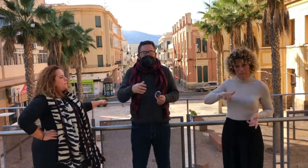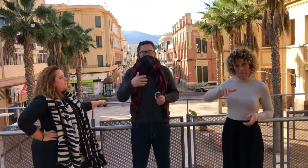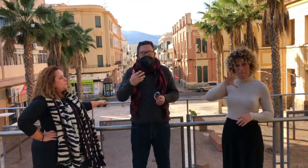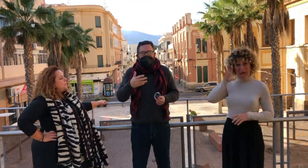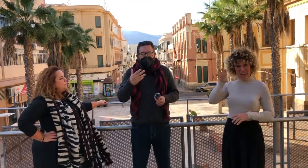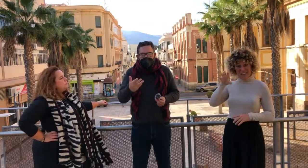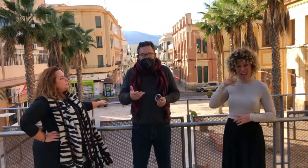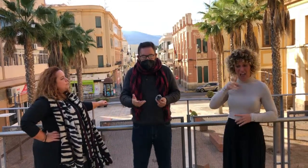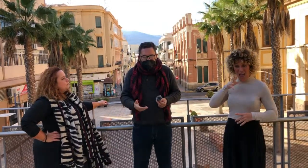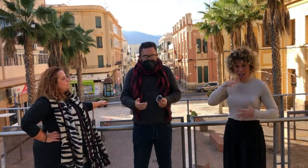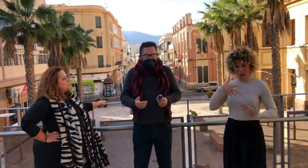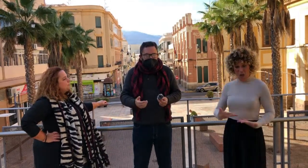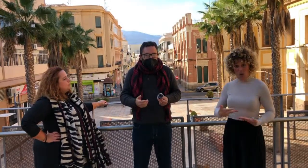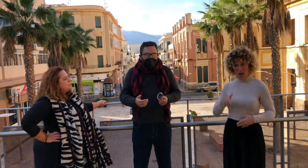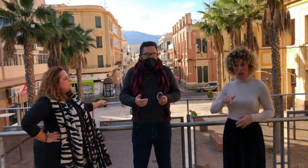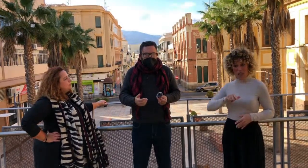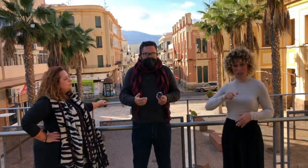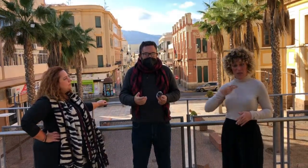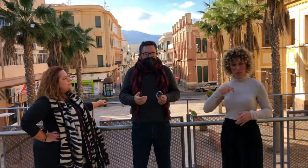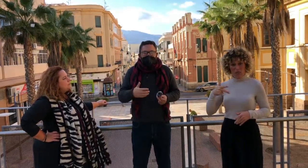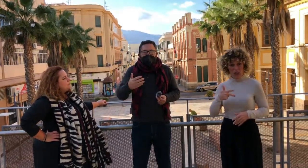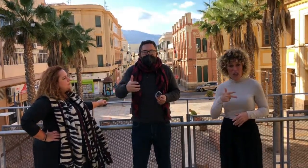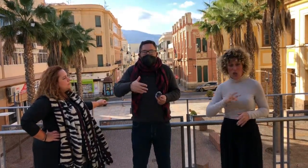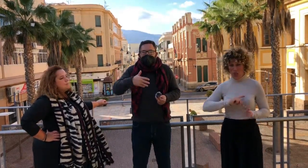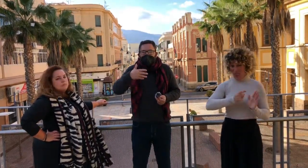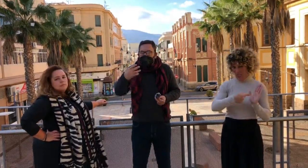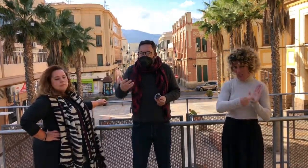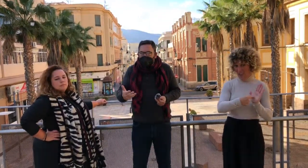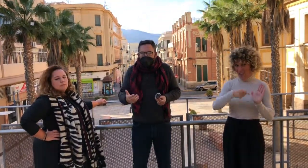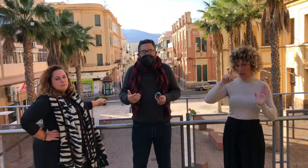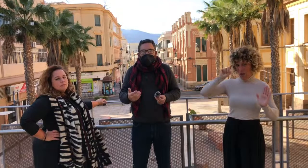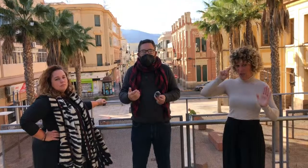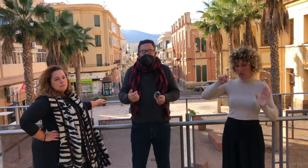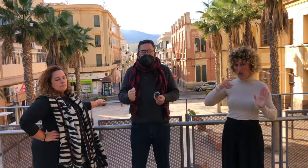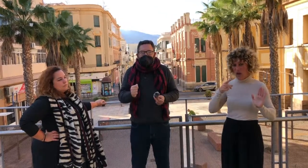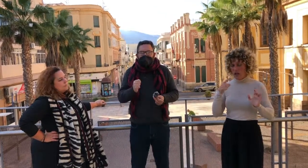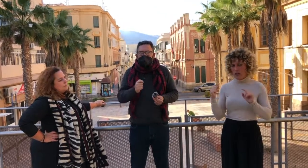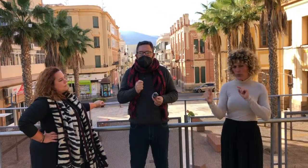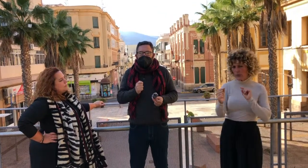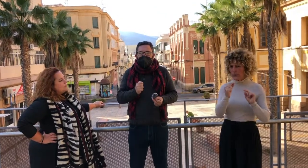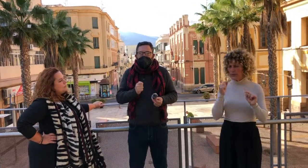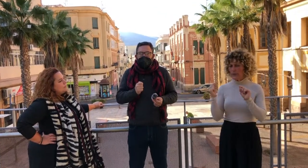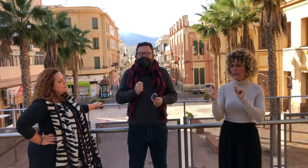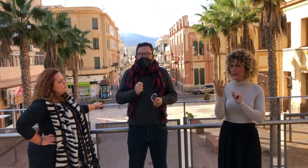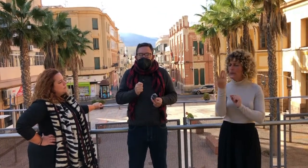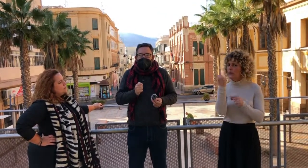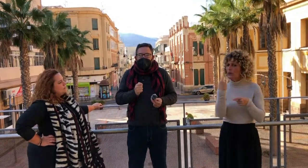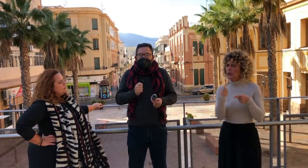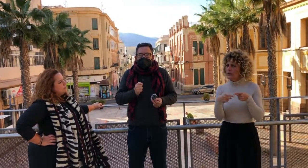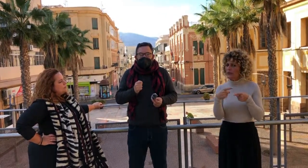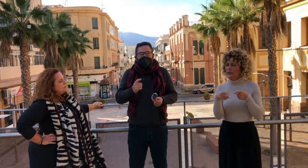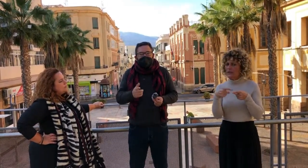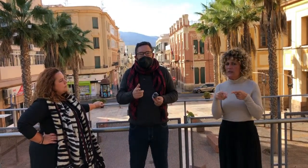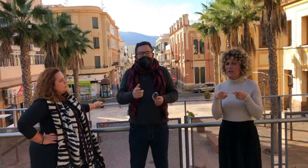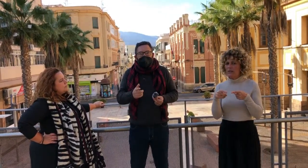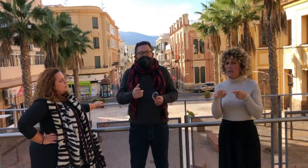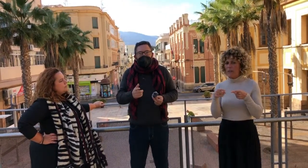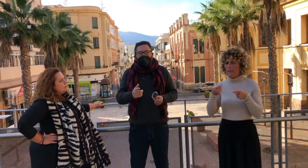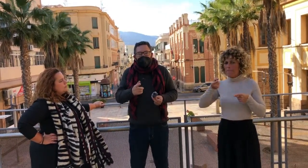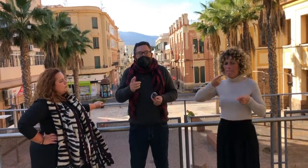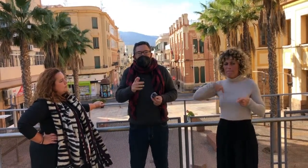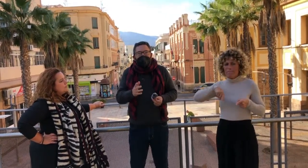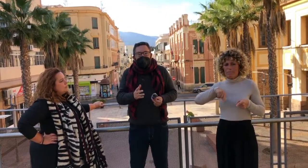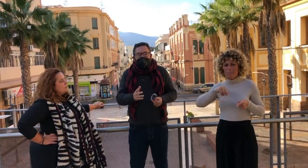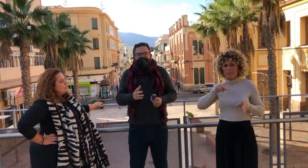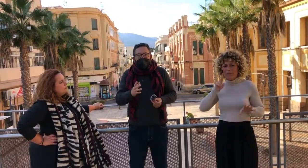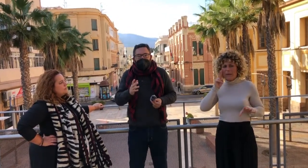derecho, esas leyes de educación, se está debatiendo muchas cosas, esas cosas que uno ve y